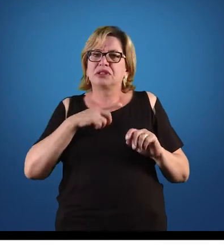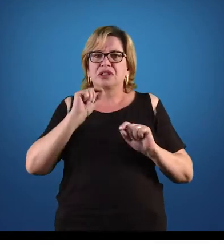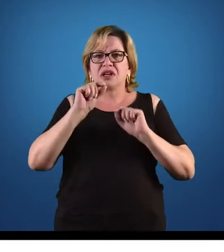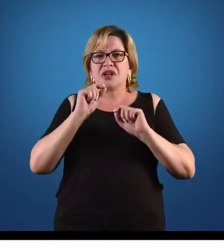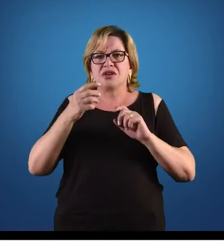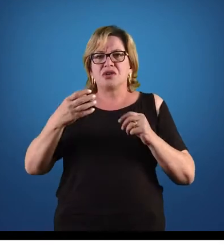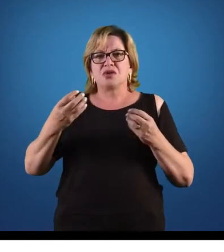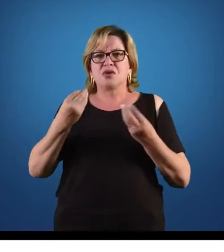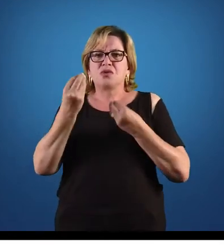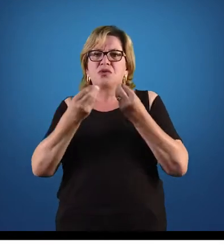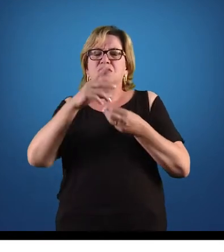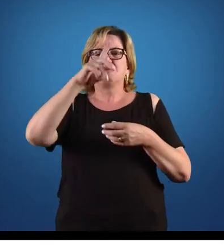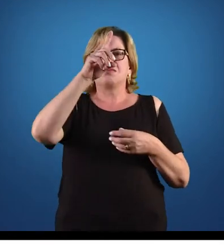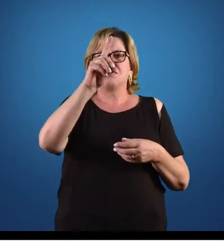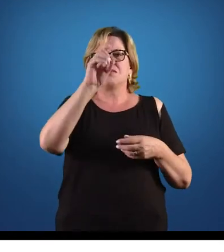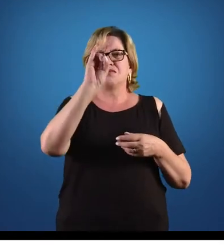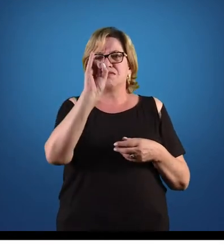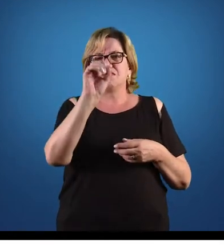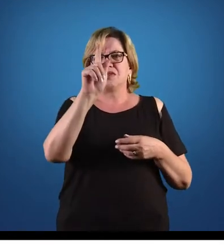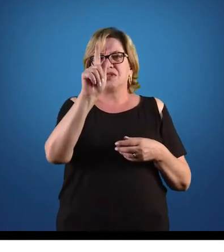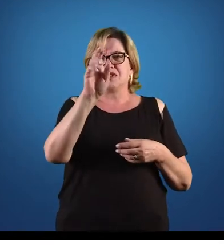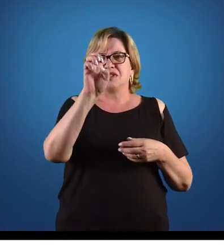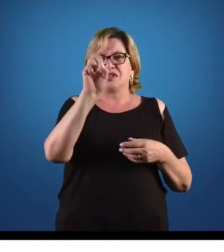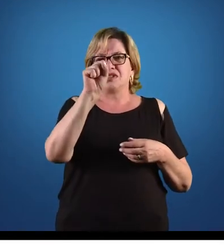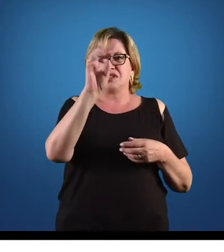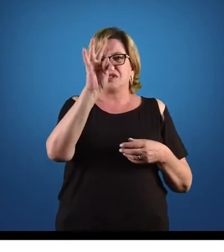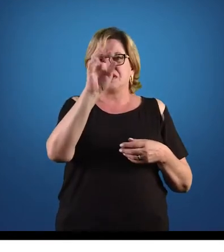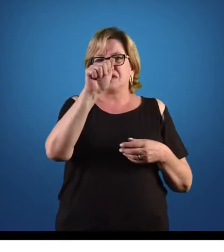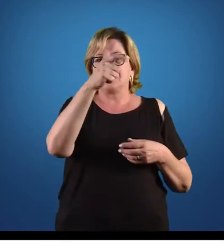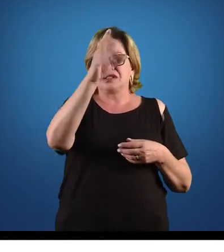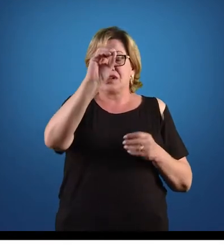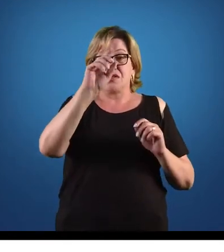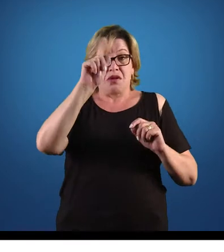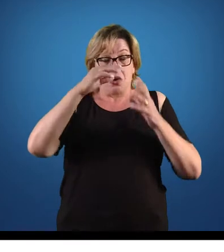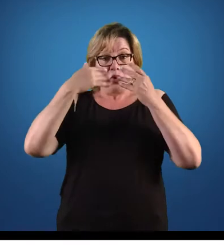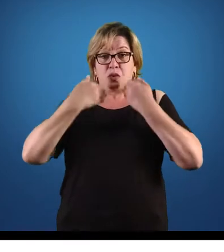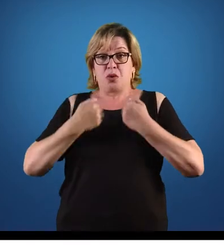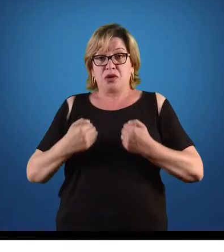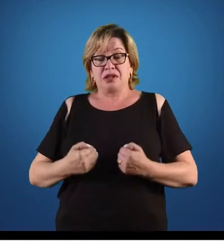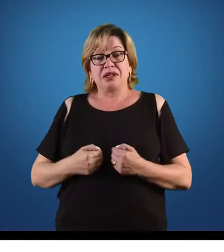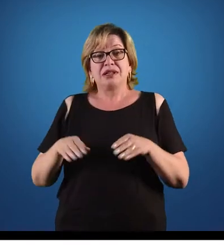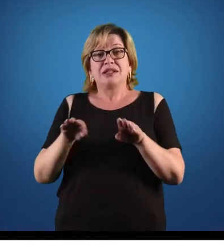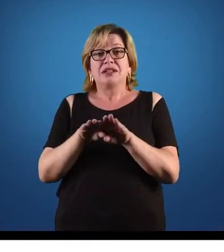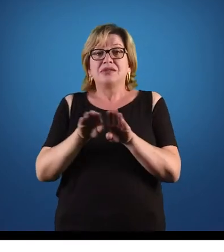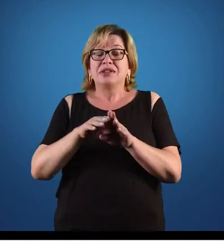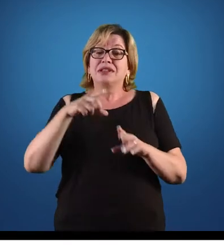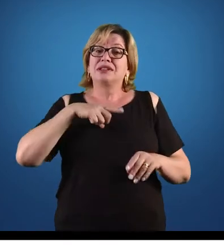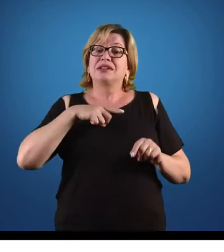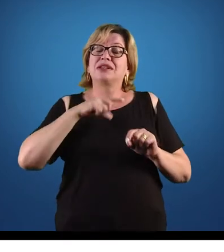sistema digestivo completo, e outra novidade é que eles têm uma cavidade no corpo,